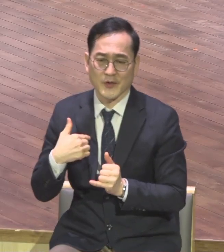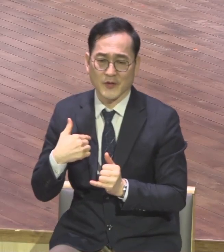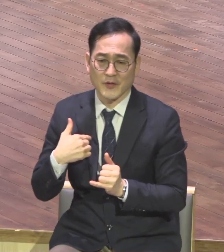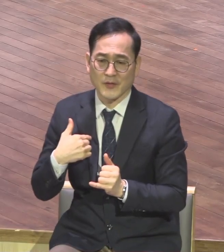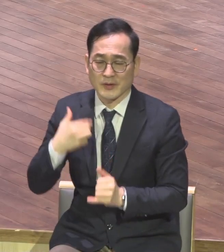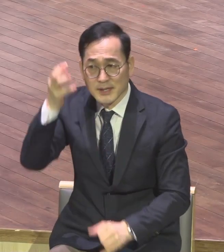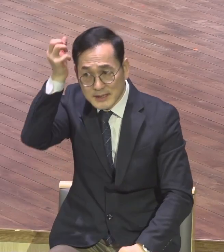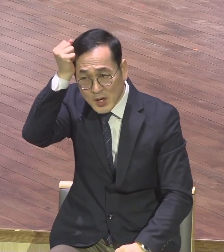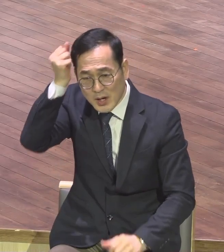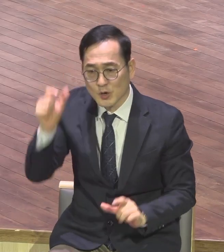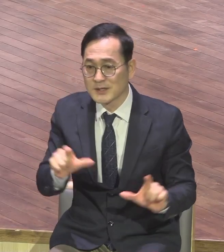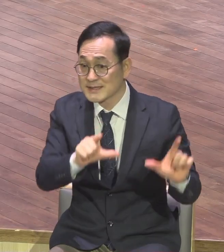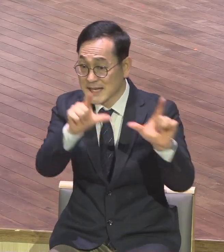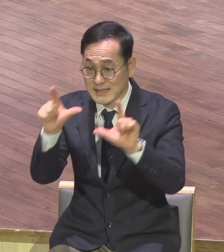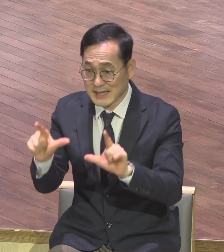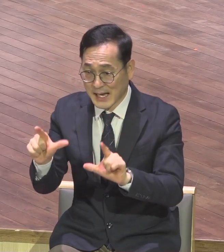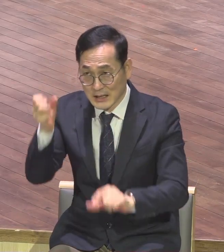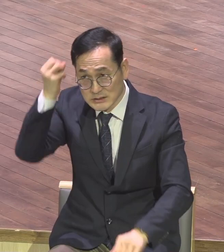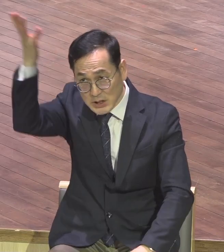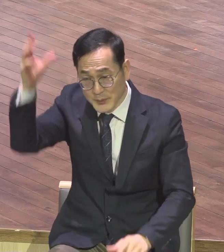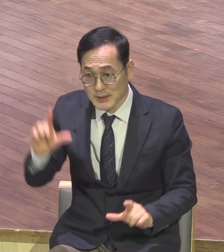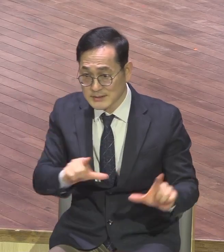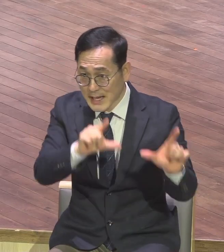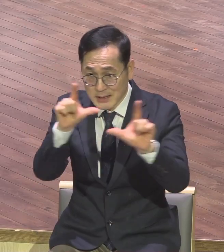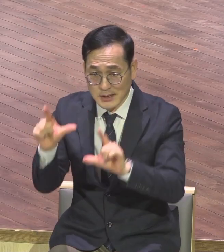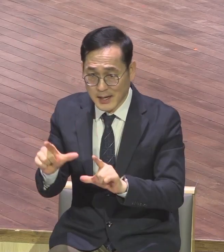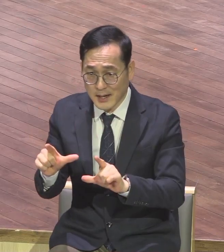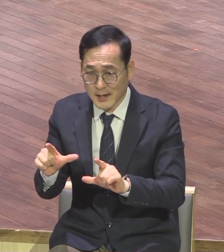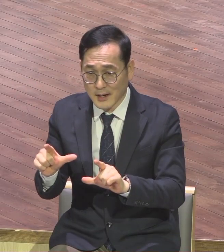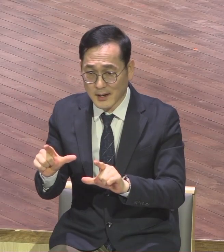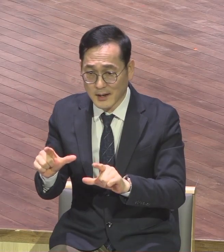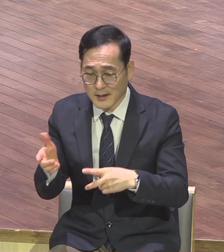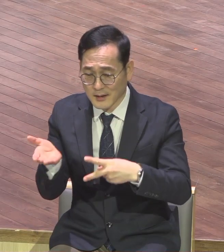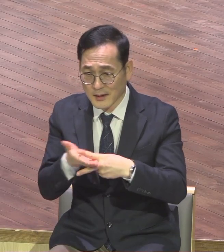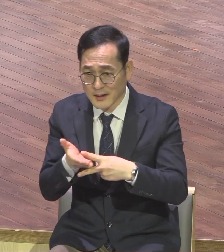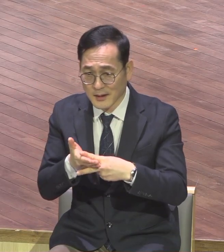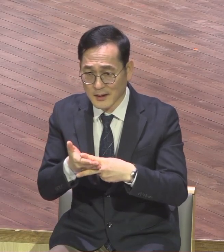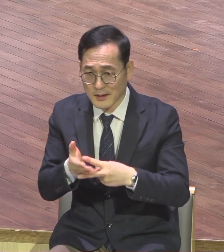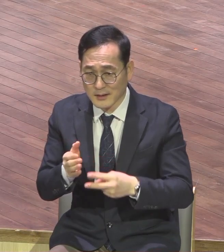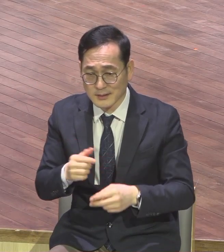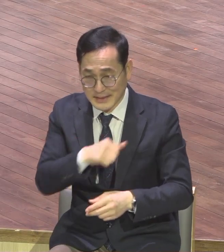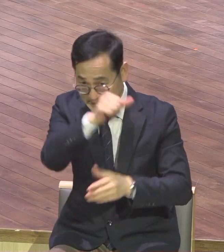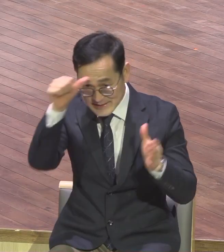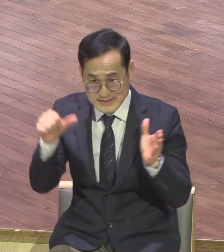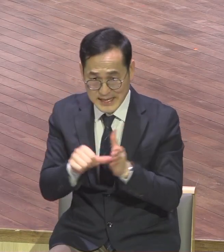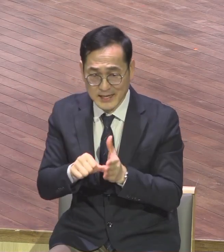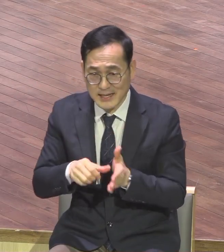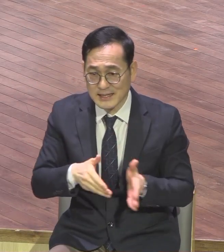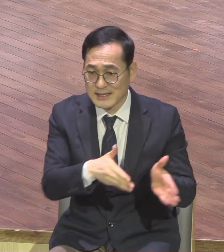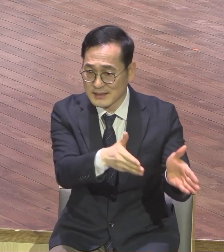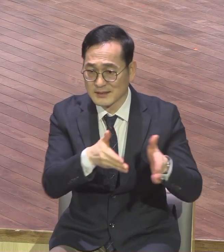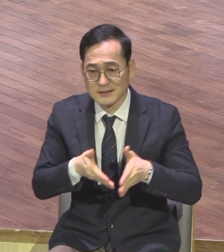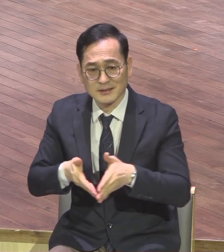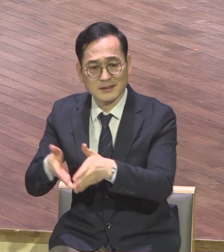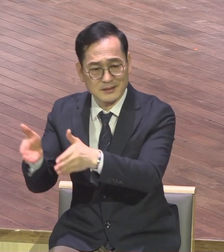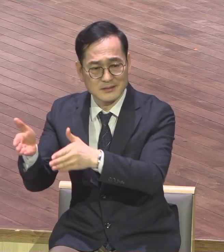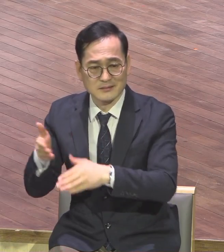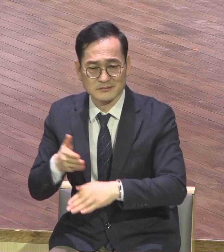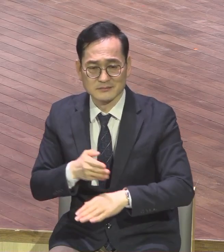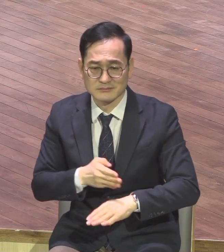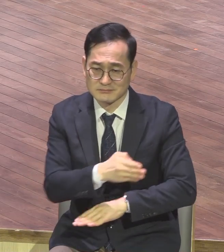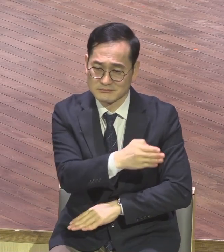사느냐 그렇지 않느냐에 따라서 우리의 삶의 내용은 극과 극으로 바뀌어요.